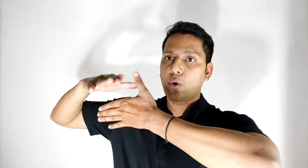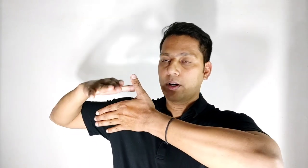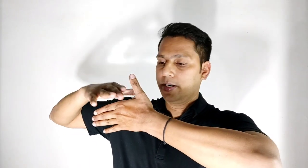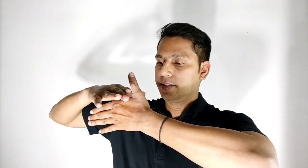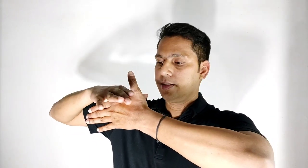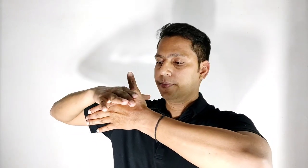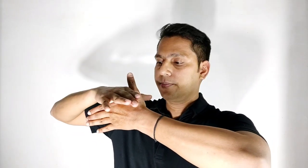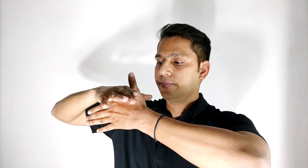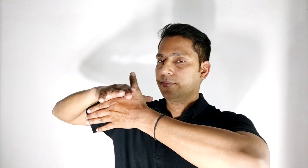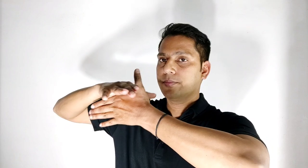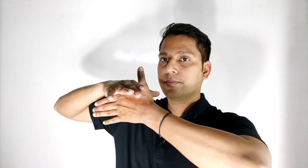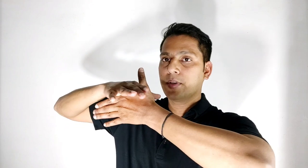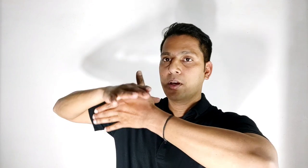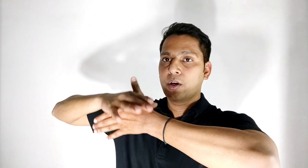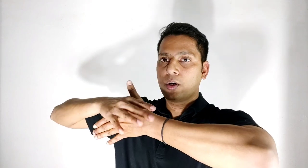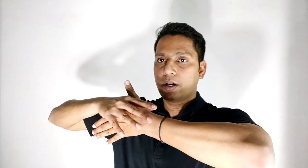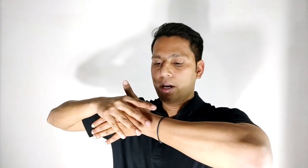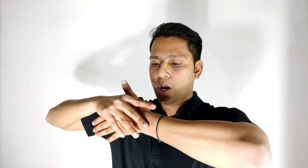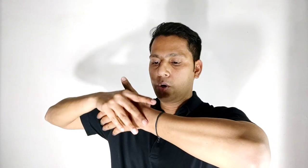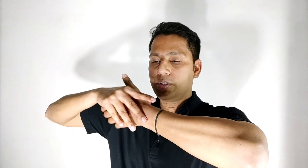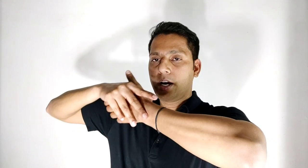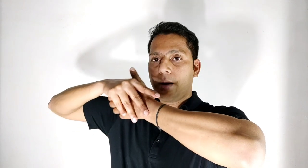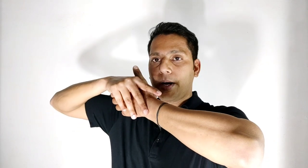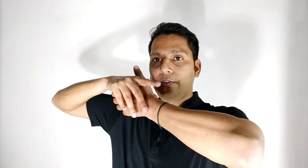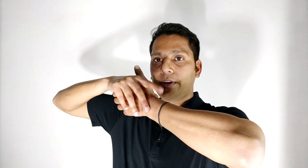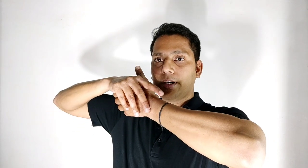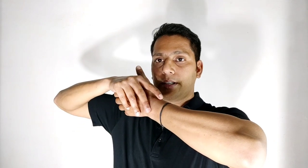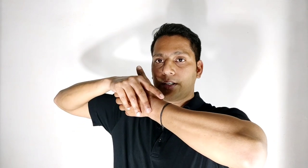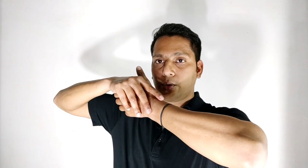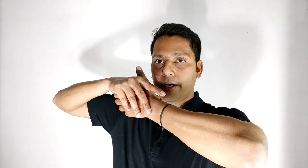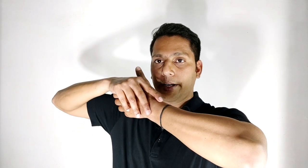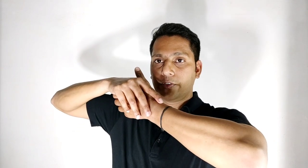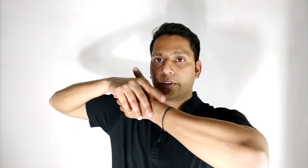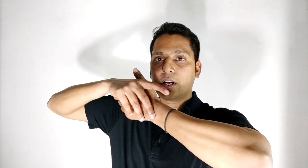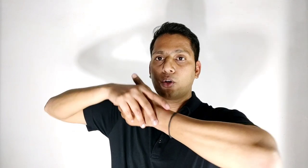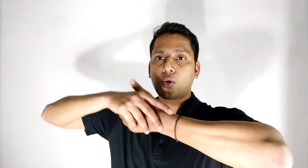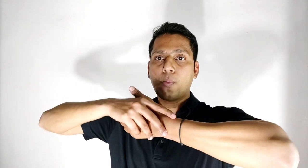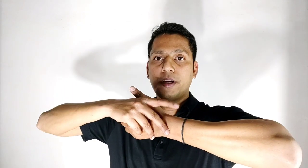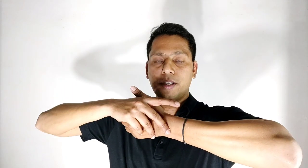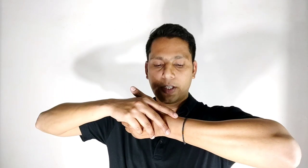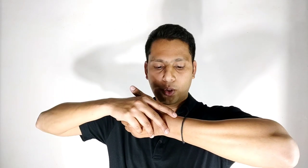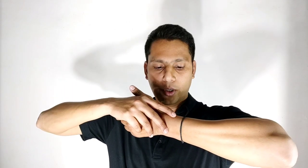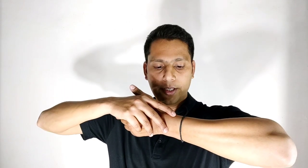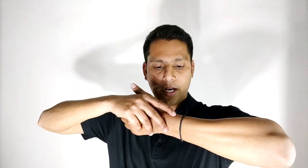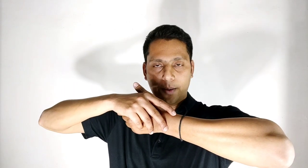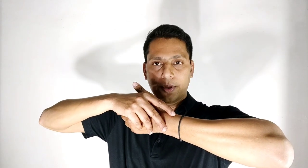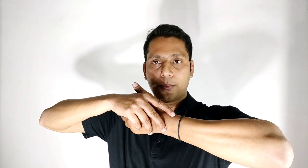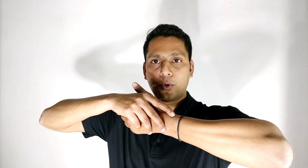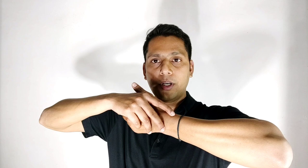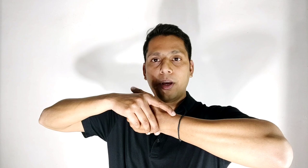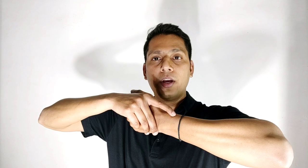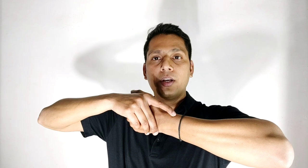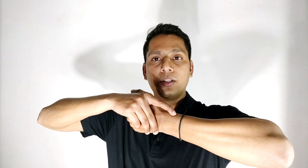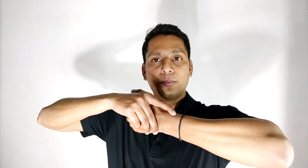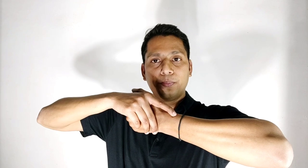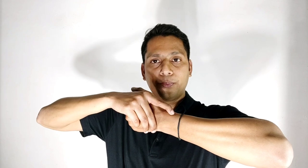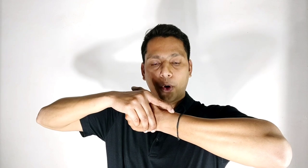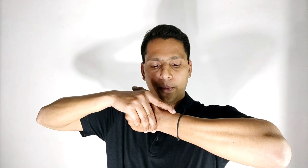Lock करना इसतर है अर्च जहां मारे finger टर्च हो रहे है जोosseं टोप है यह टर्च हो रहे हैं यहां पर आपको इस पॉइंट